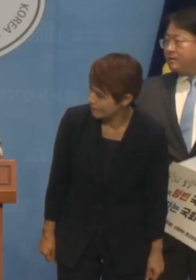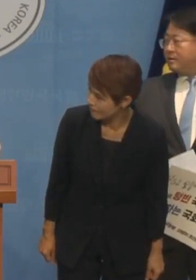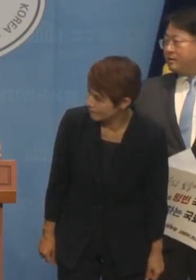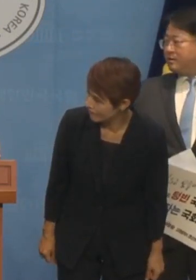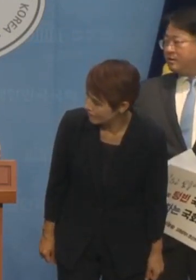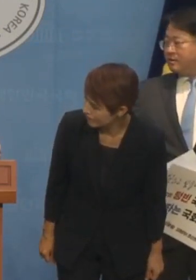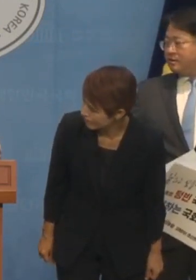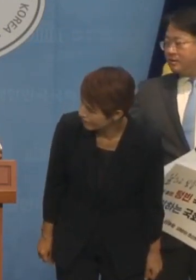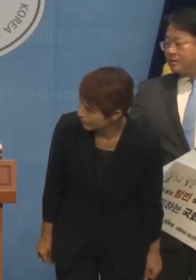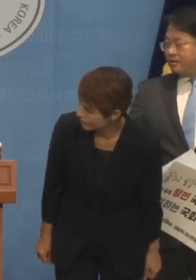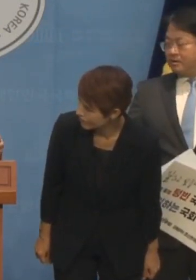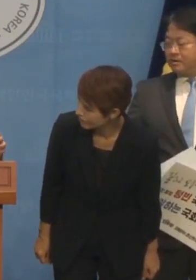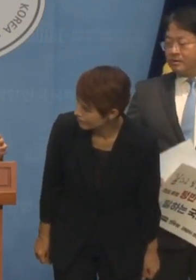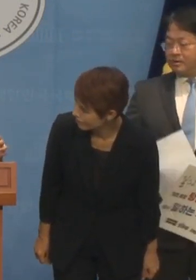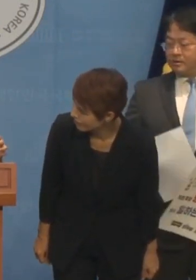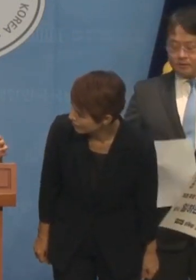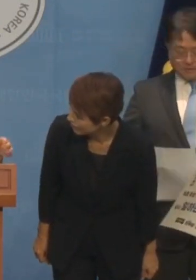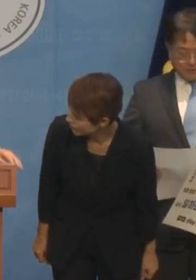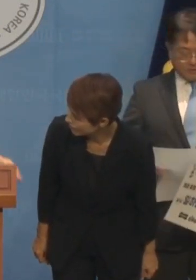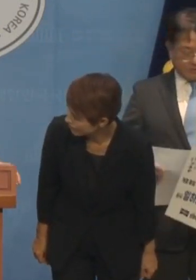죄송합니다.